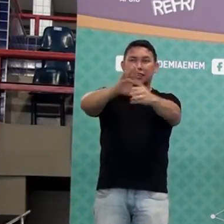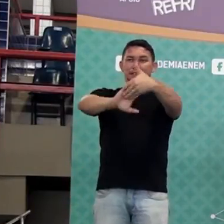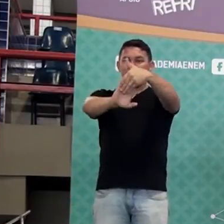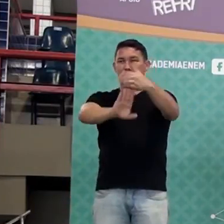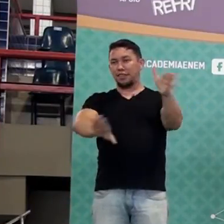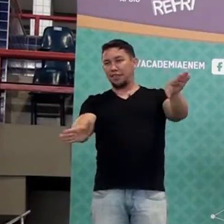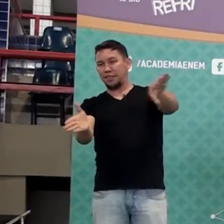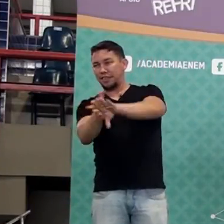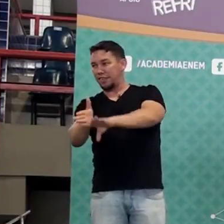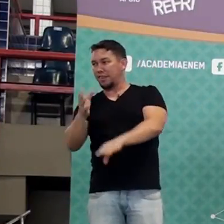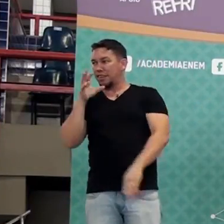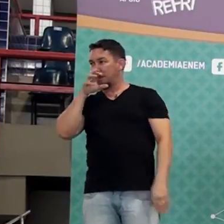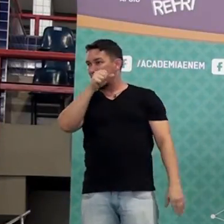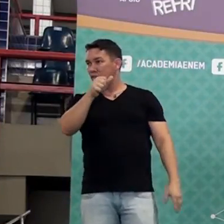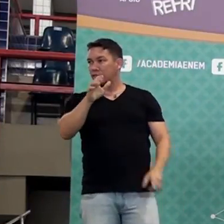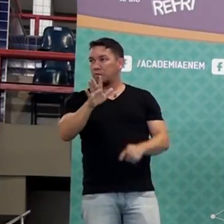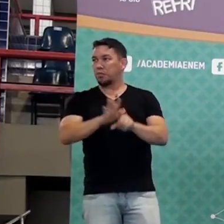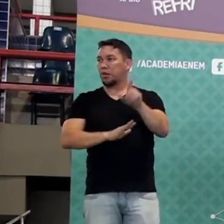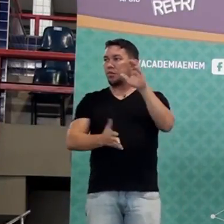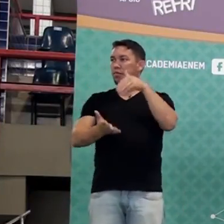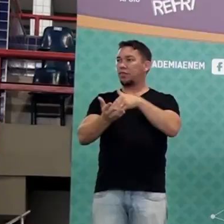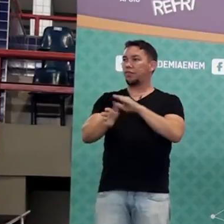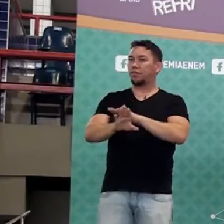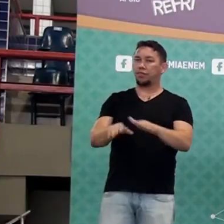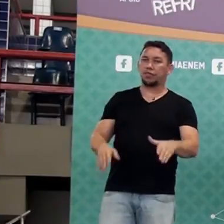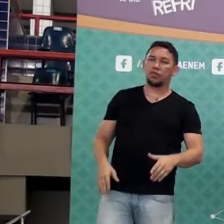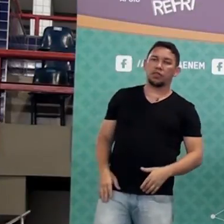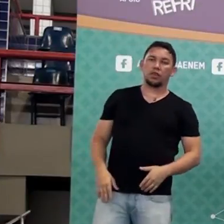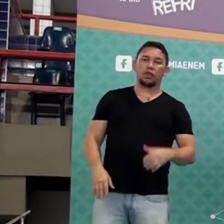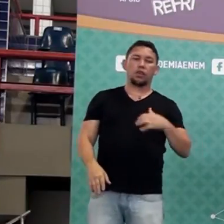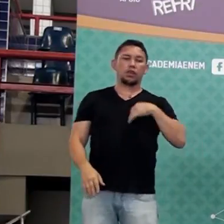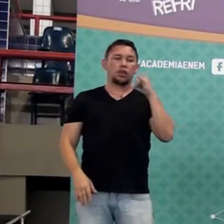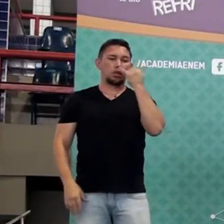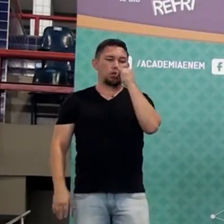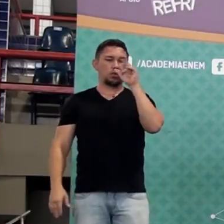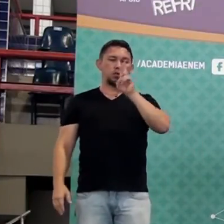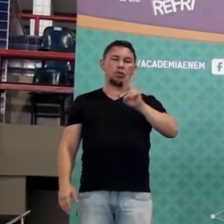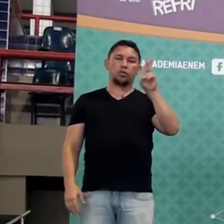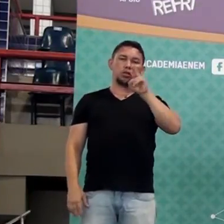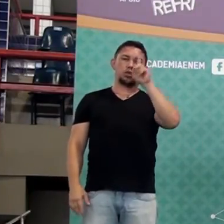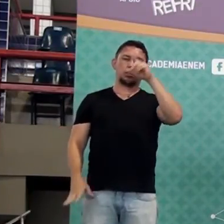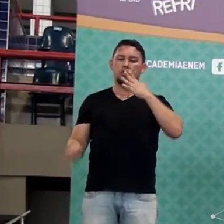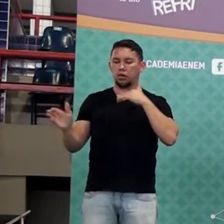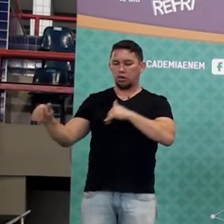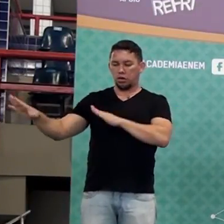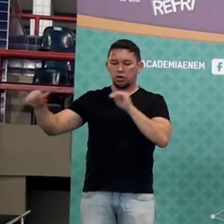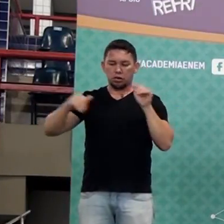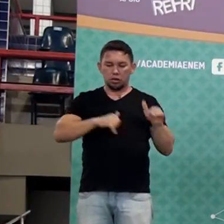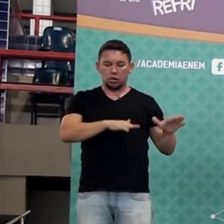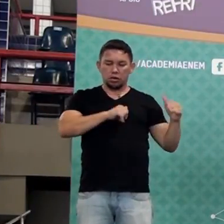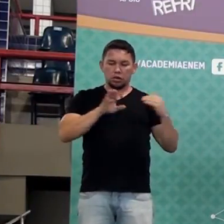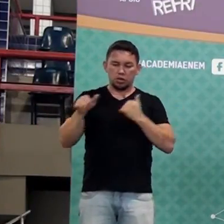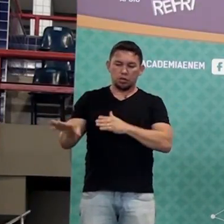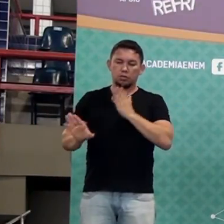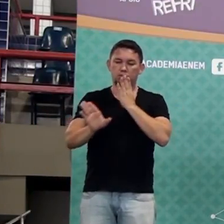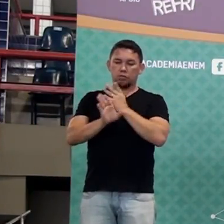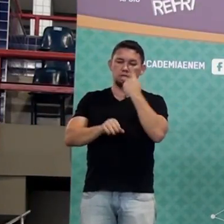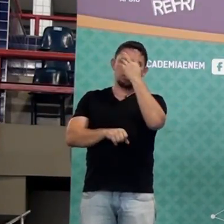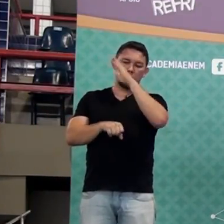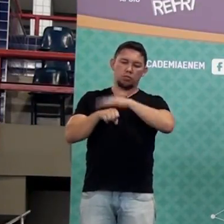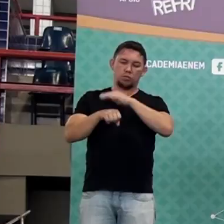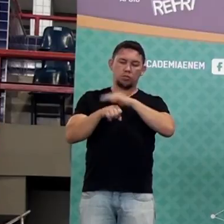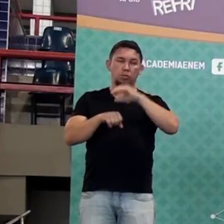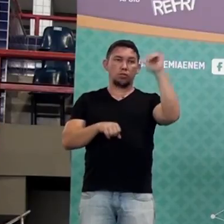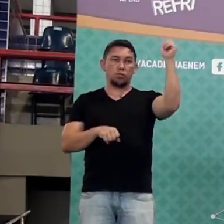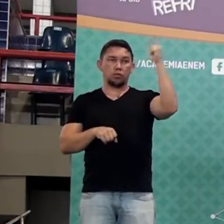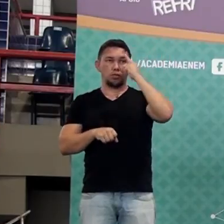viu? Na sequência. É rápido. Última pergunta. Qual a energia utilizada no Havaí? Por que que lá tem muito